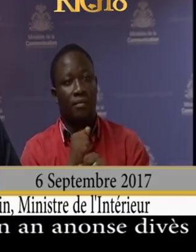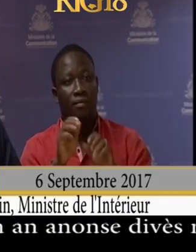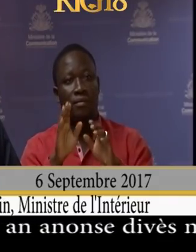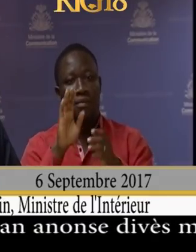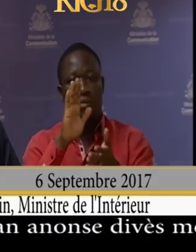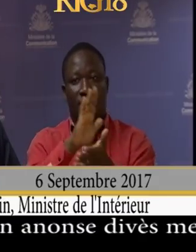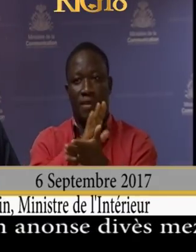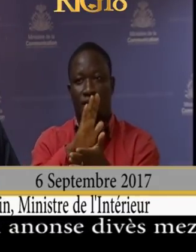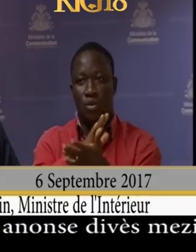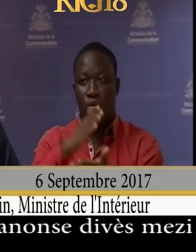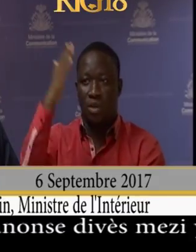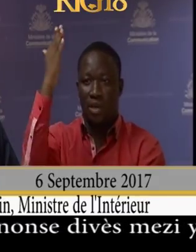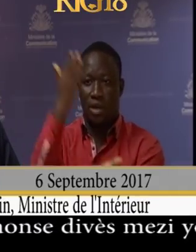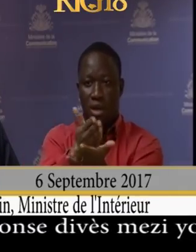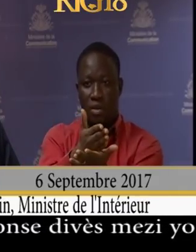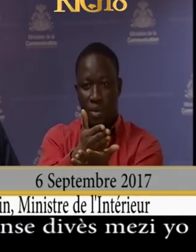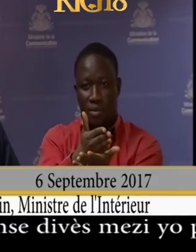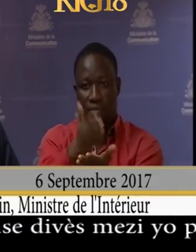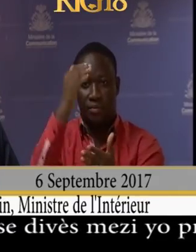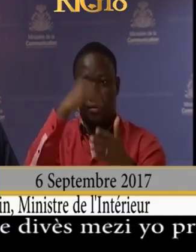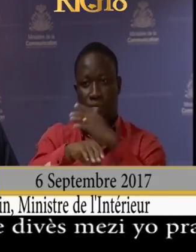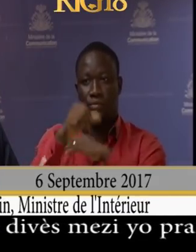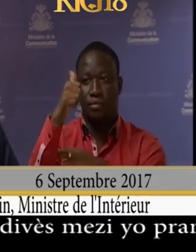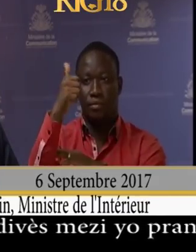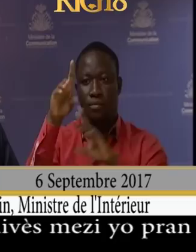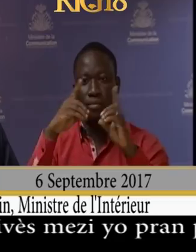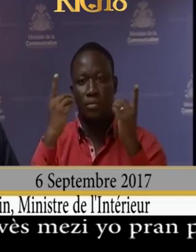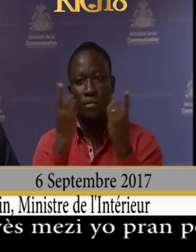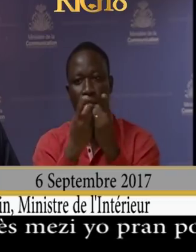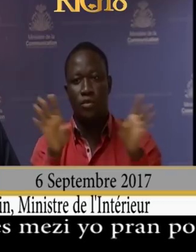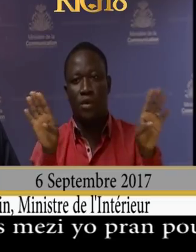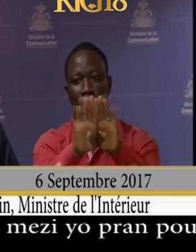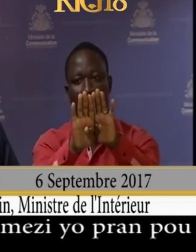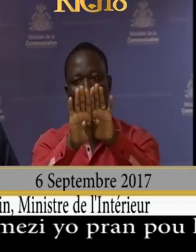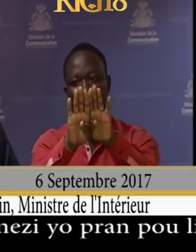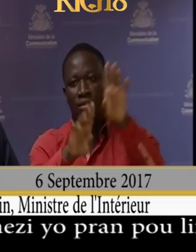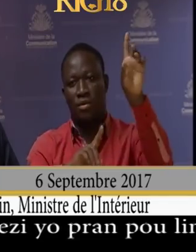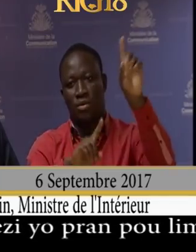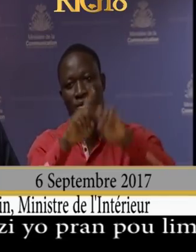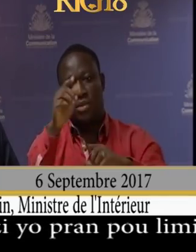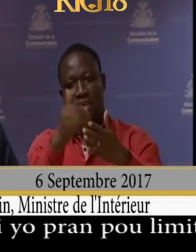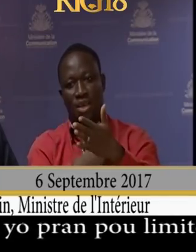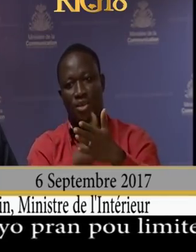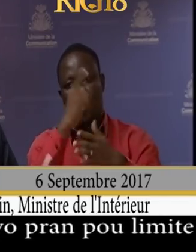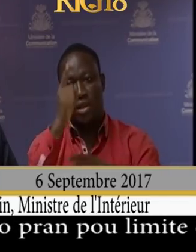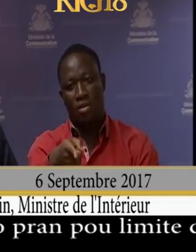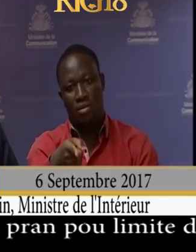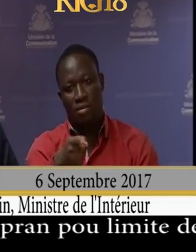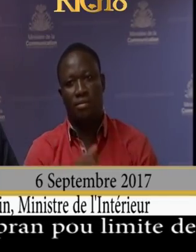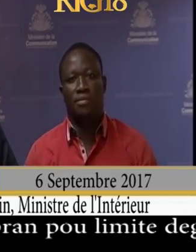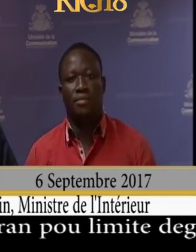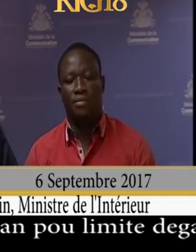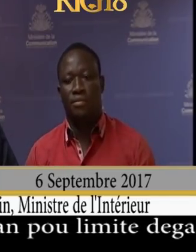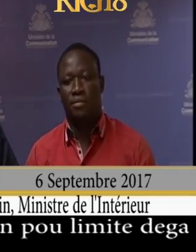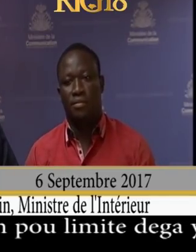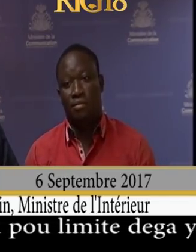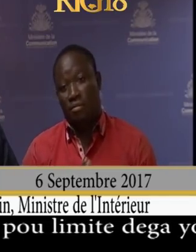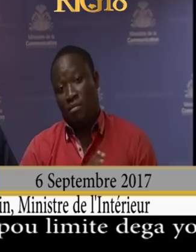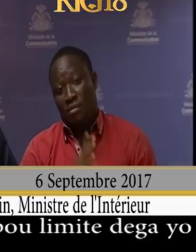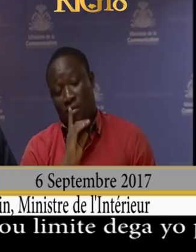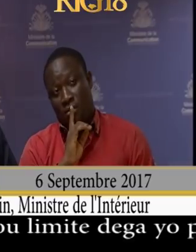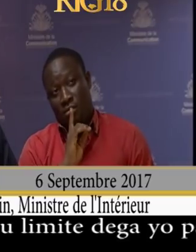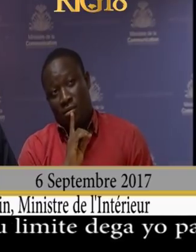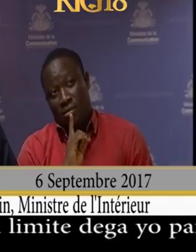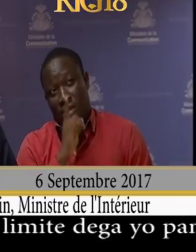l'école campée dans 10 départements pays fermés jusqu'à nouvel ordre. Bien sûr,